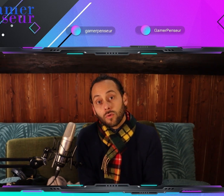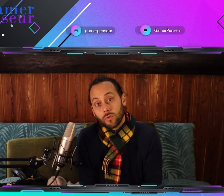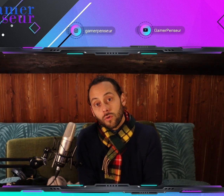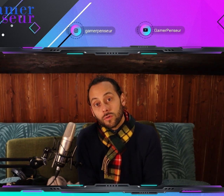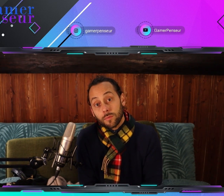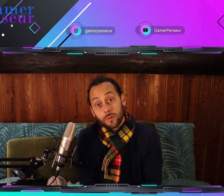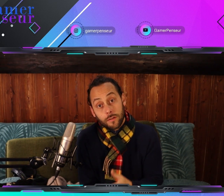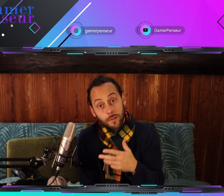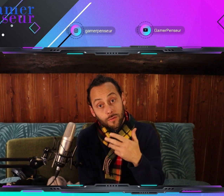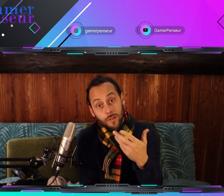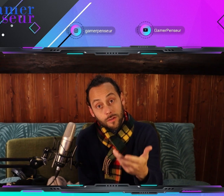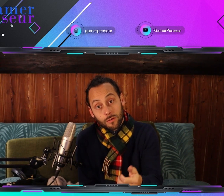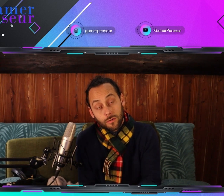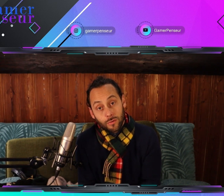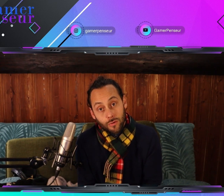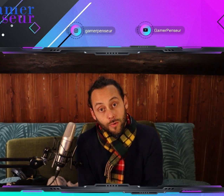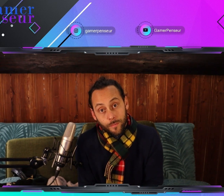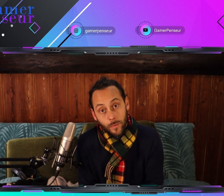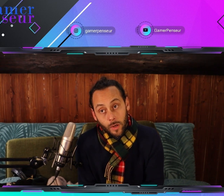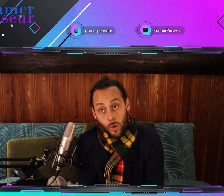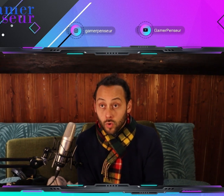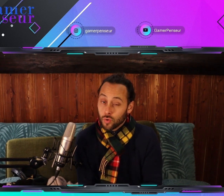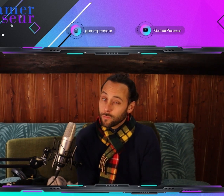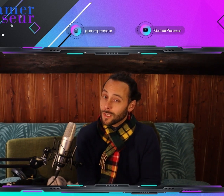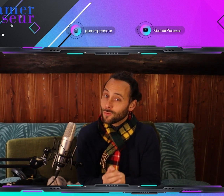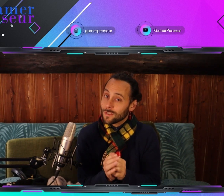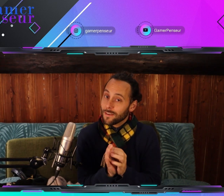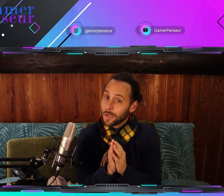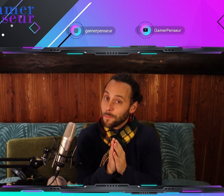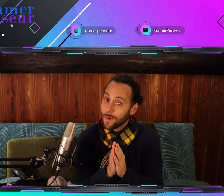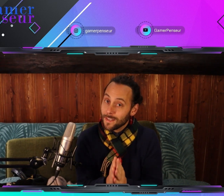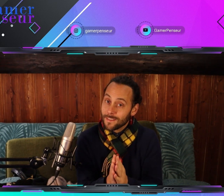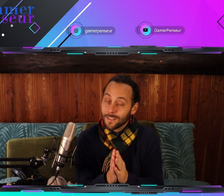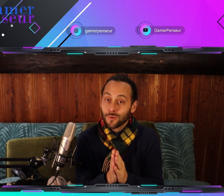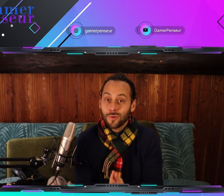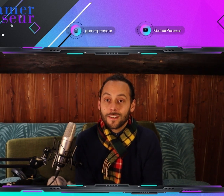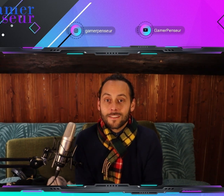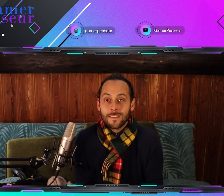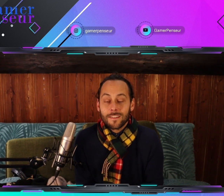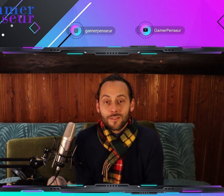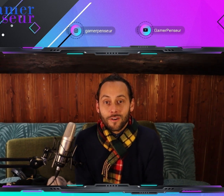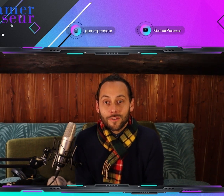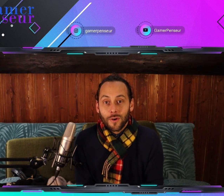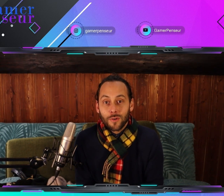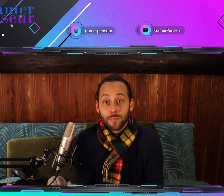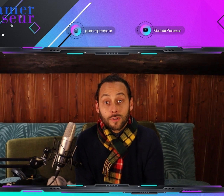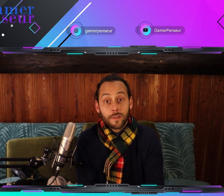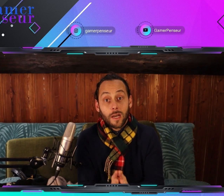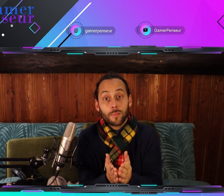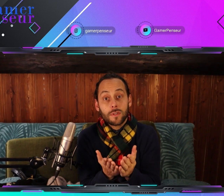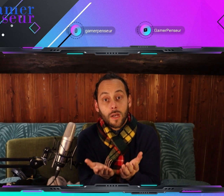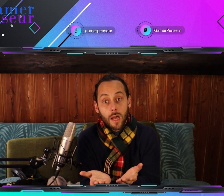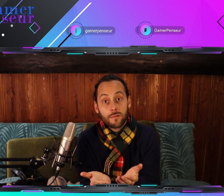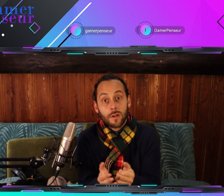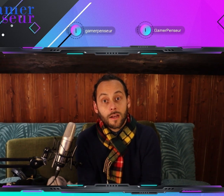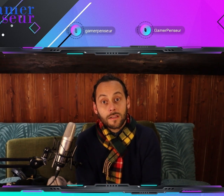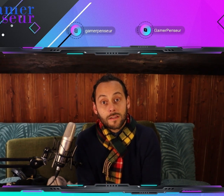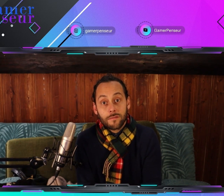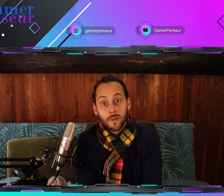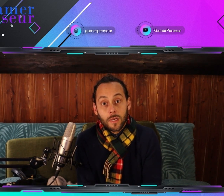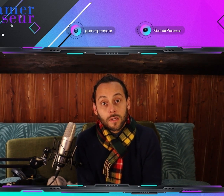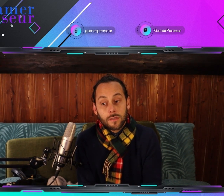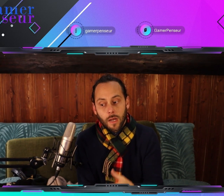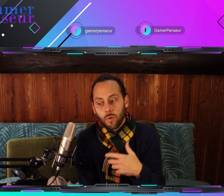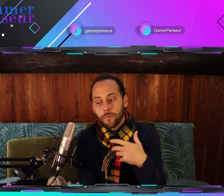souhaitez être au courant des prochaines vidéos qui sortent sur YouTube. Je vous attends aussi avec plaisir tous les lundis à 19h30 pour se faire un petit live sur la